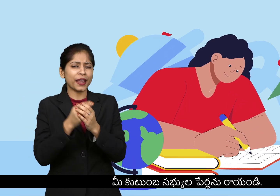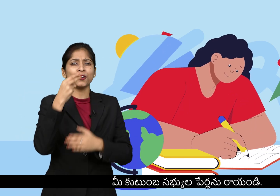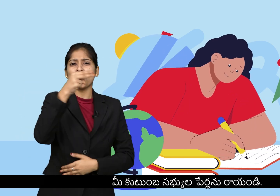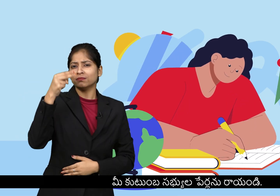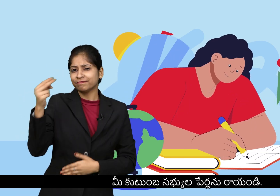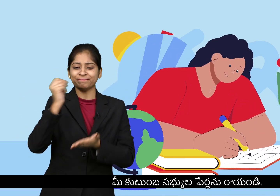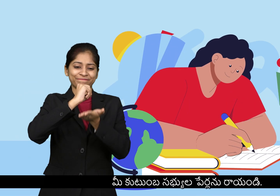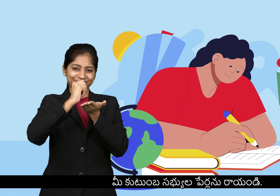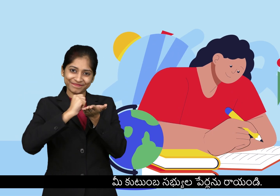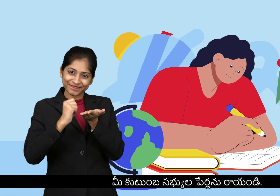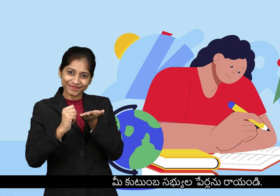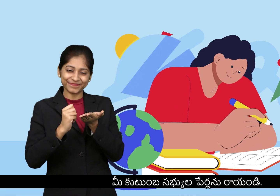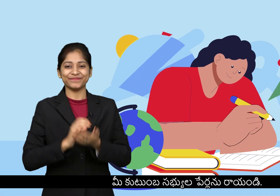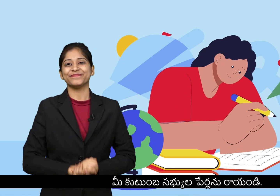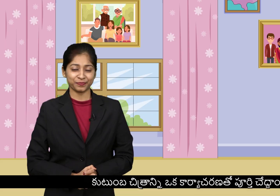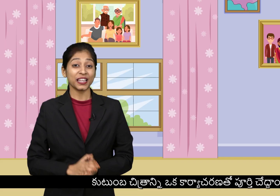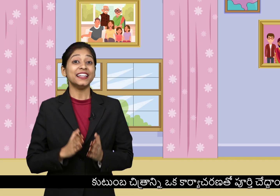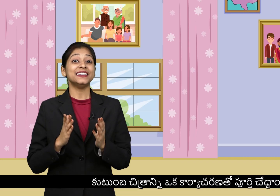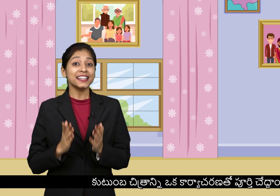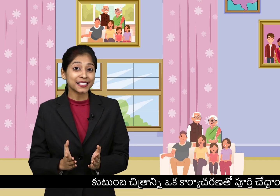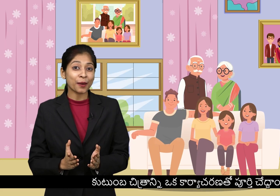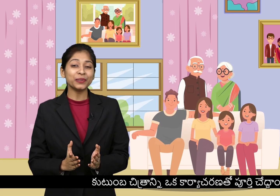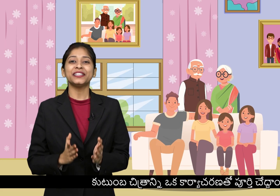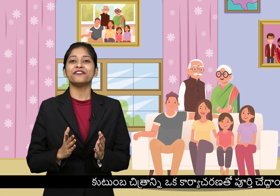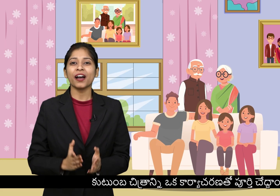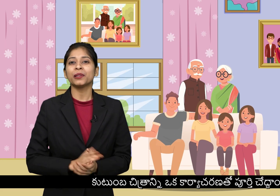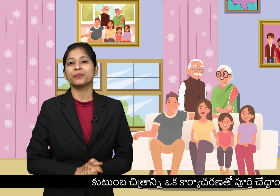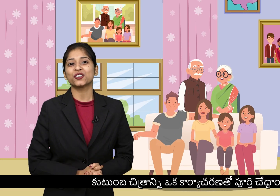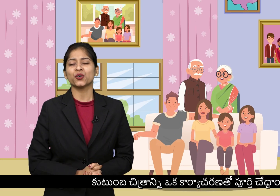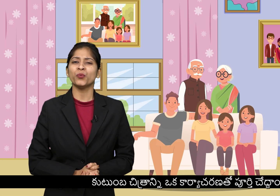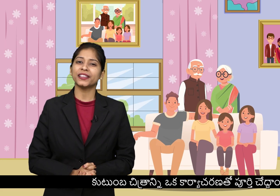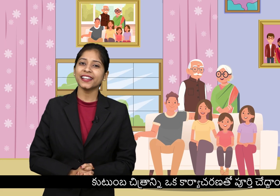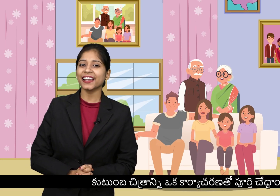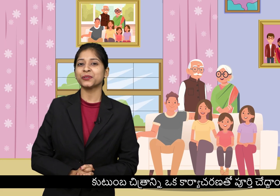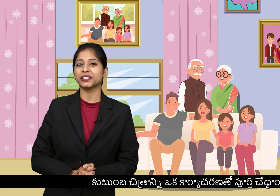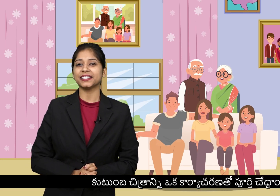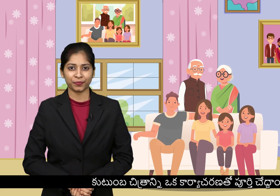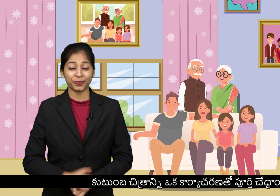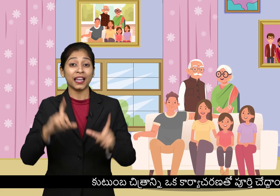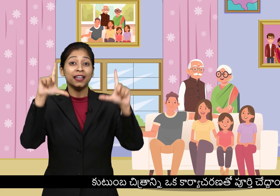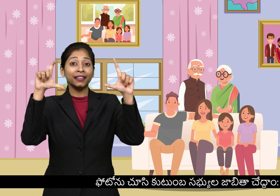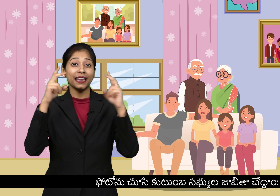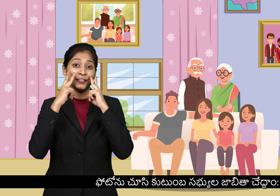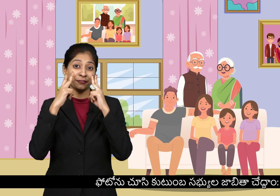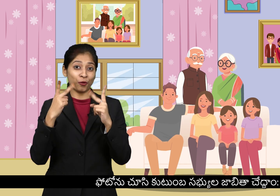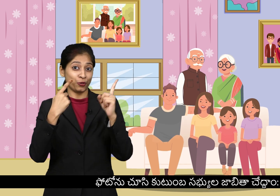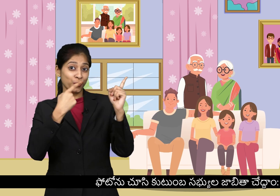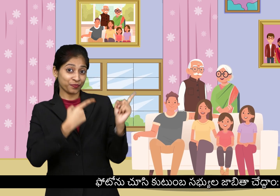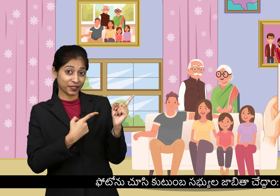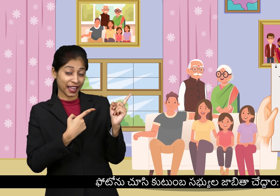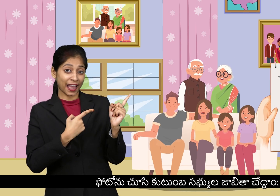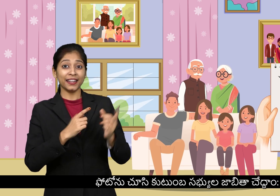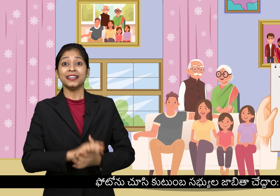సభ్యుల పేర్లను రాయండి. కుటుంబ చిత్రాన్ని ఒక కార్యాచరణతో పూర్తి చేద్దాం. ఫోటోను